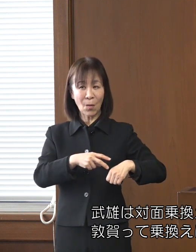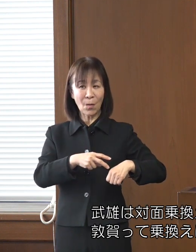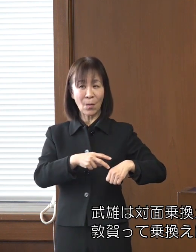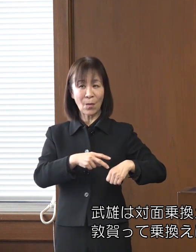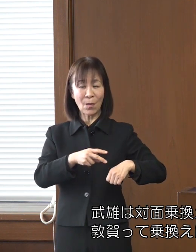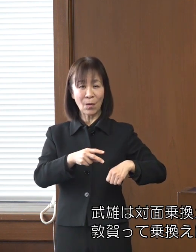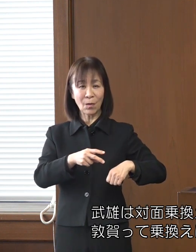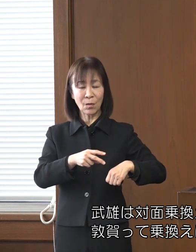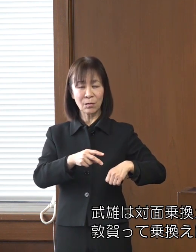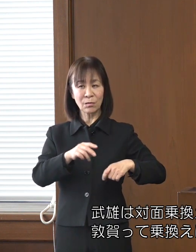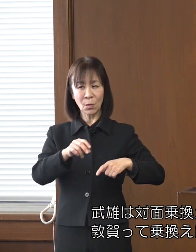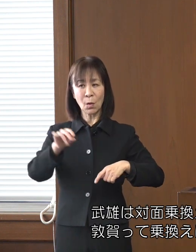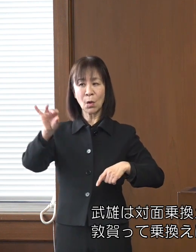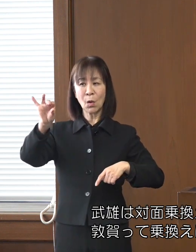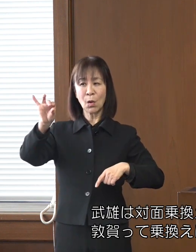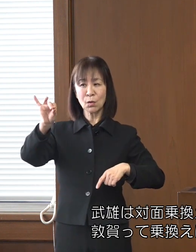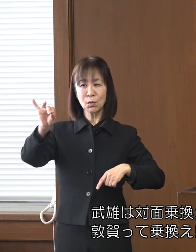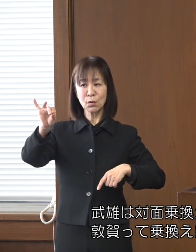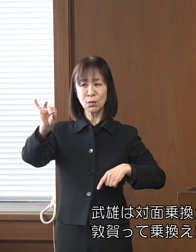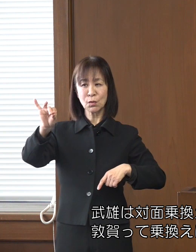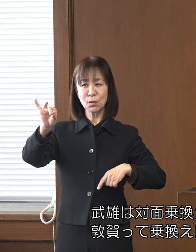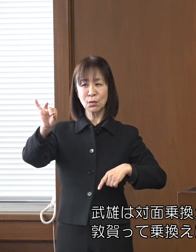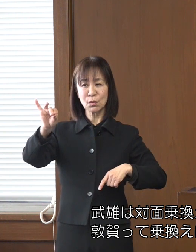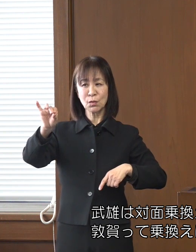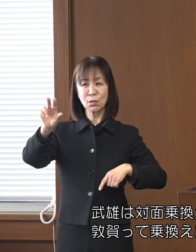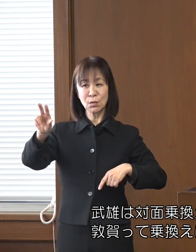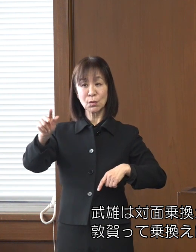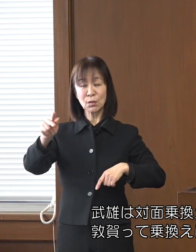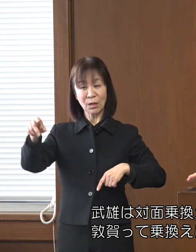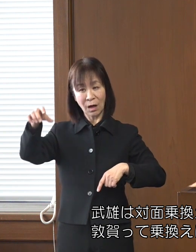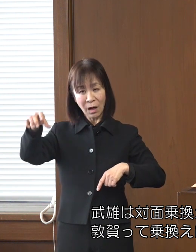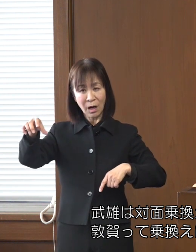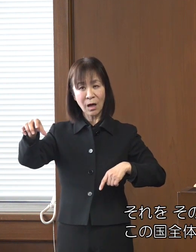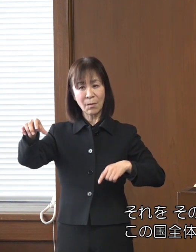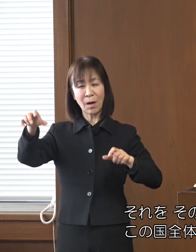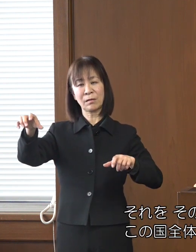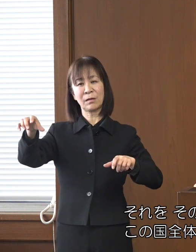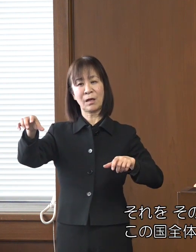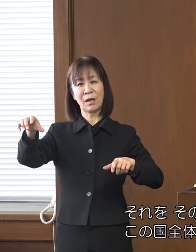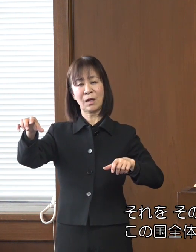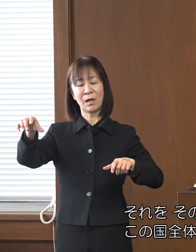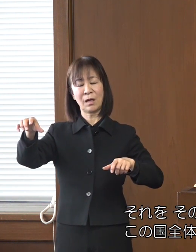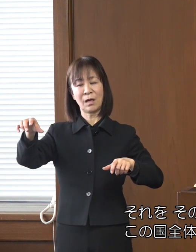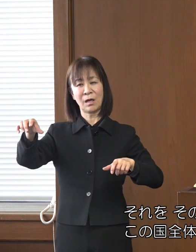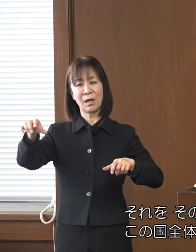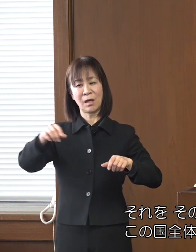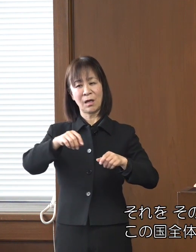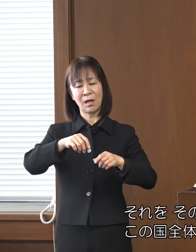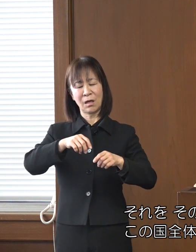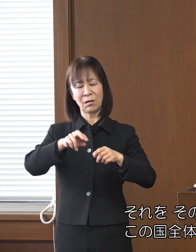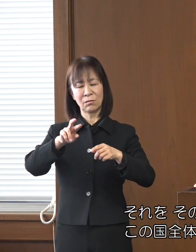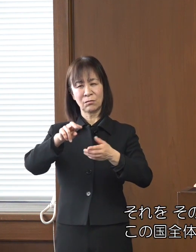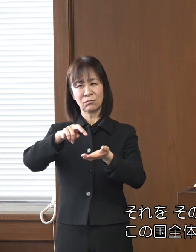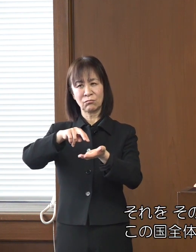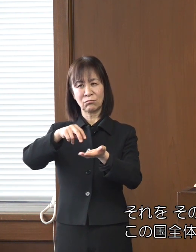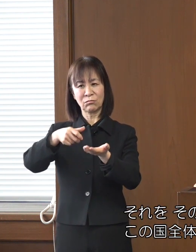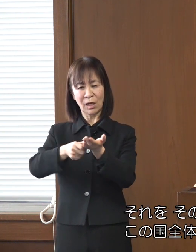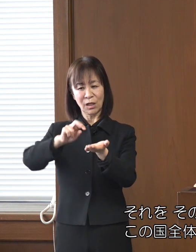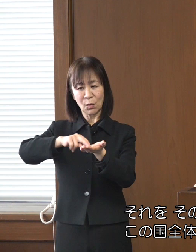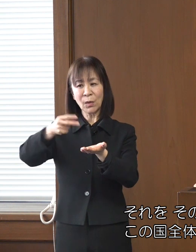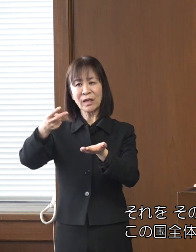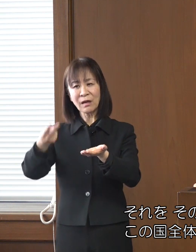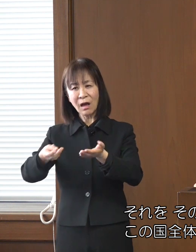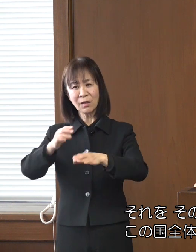だけど、敦賀って15分ぐらいかかりますよね、乗り換えに。それをそのまま続けていくのかとか、